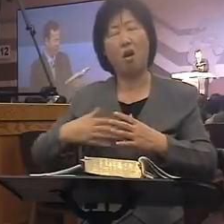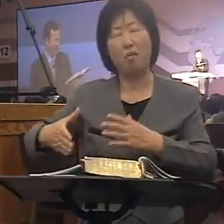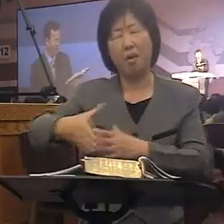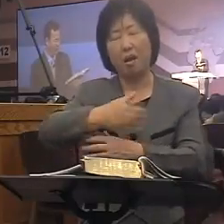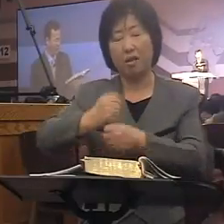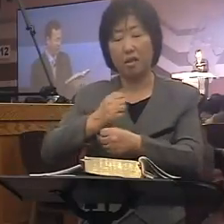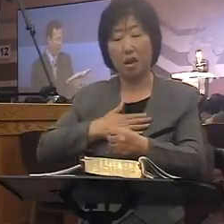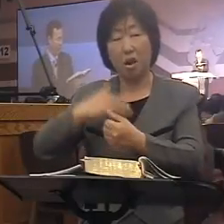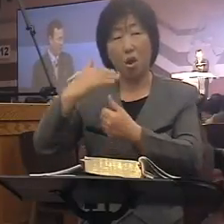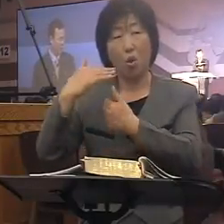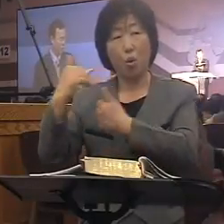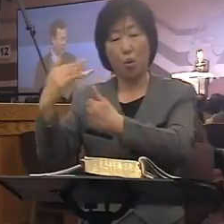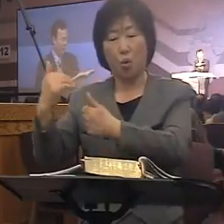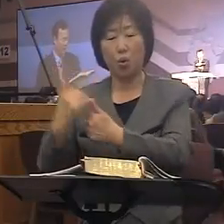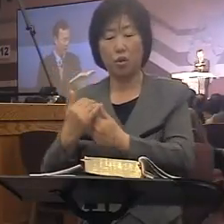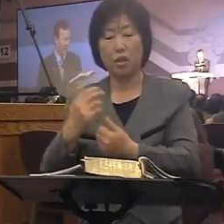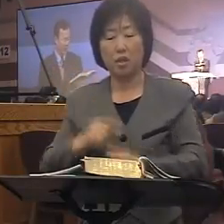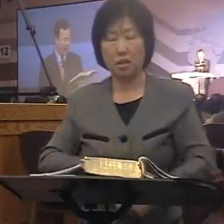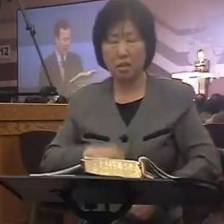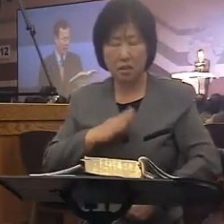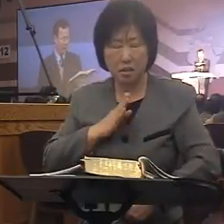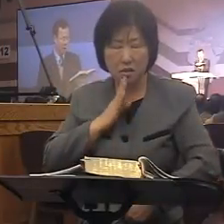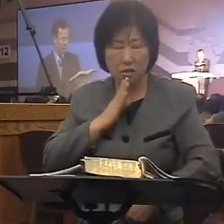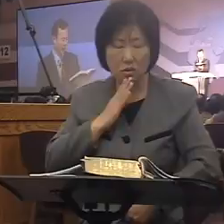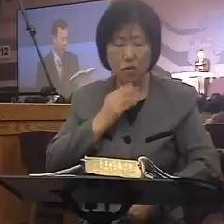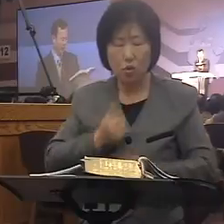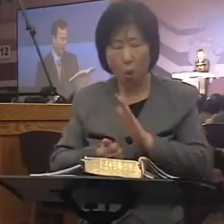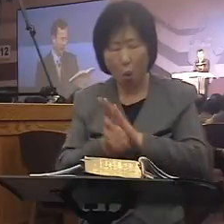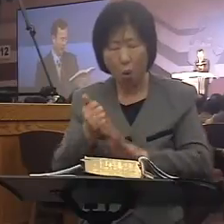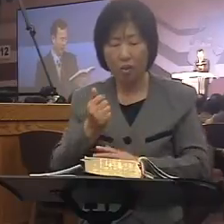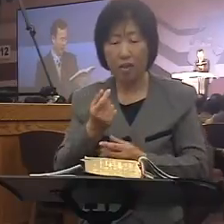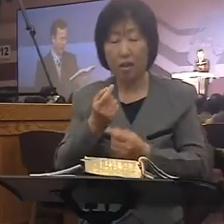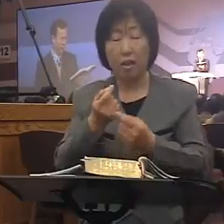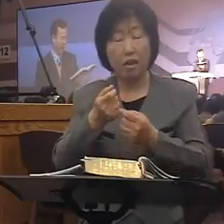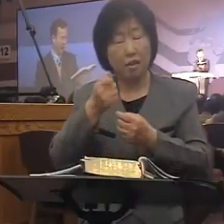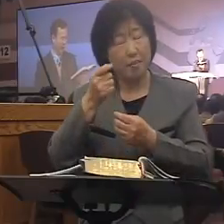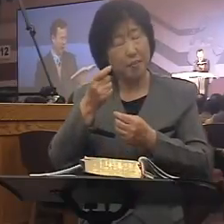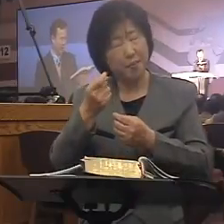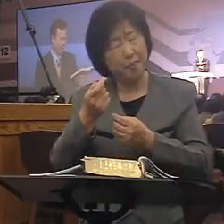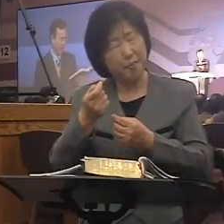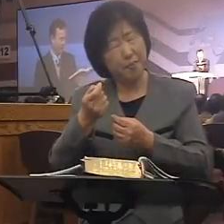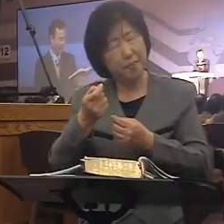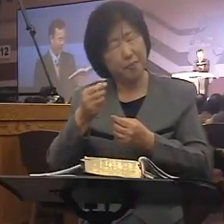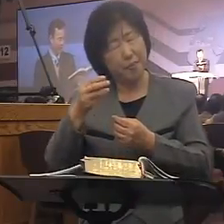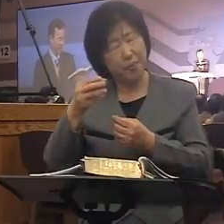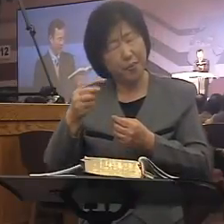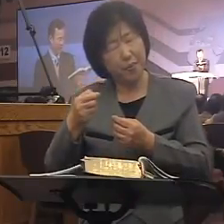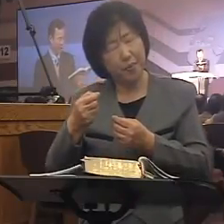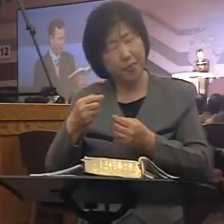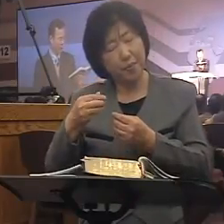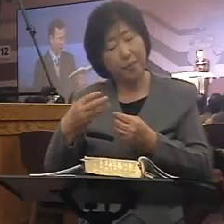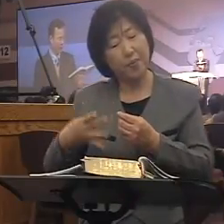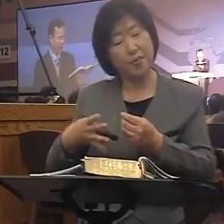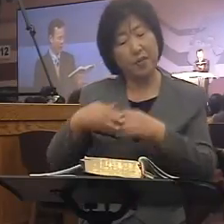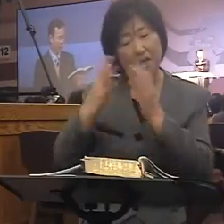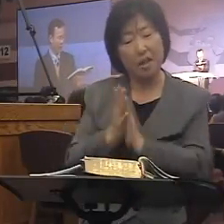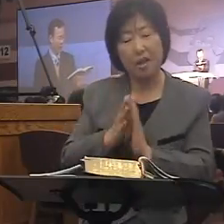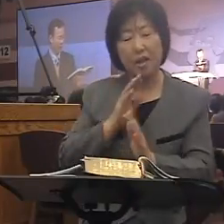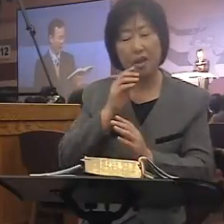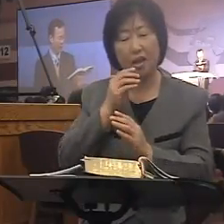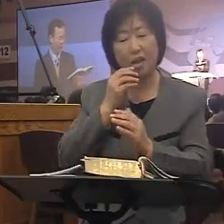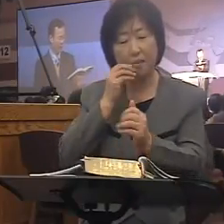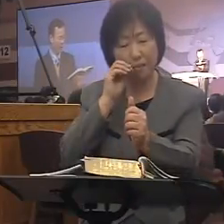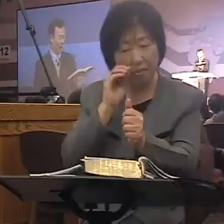부르사 내 진정 소원 주 앞에 낱낱이 바로 아려 큰 불행당에 슬플 때 나 위로받게